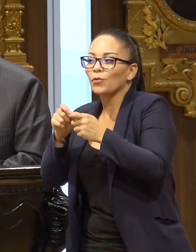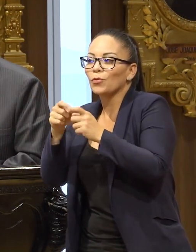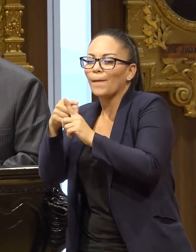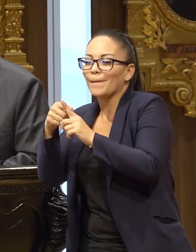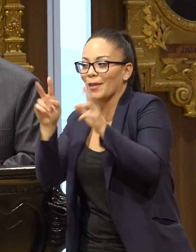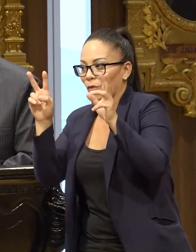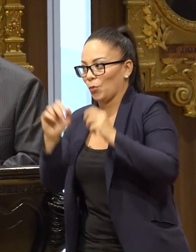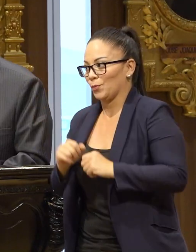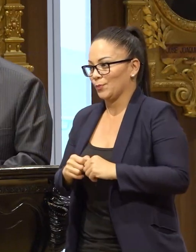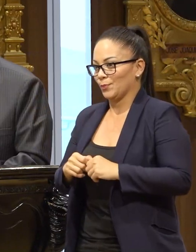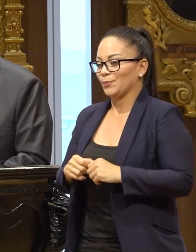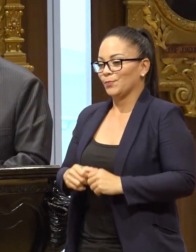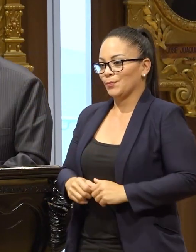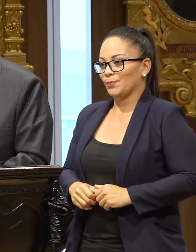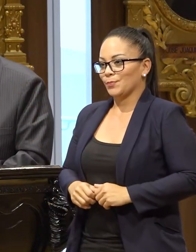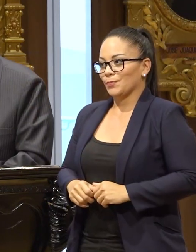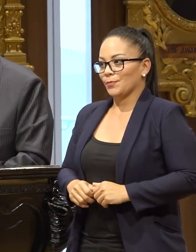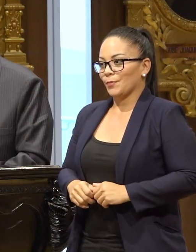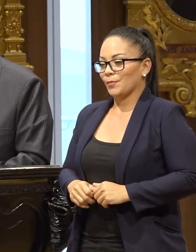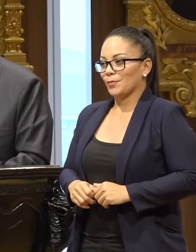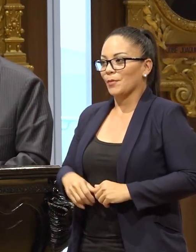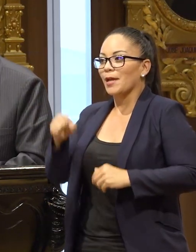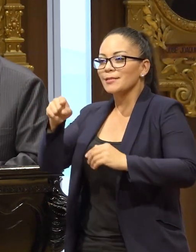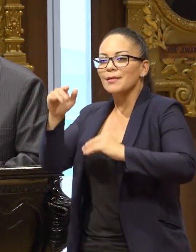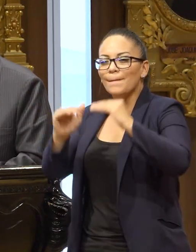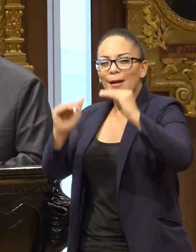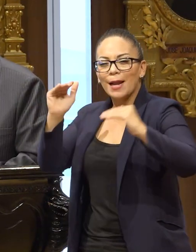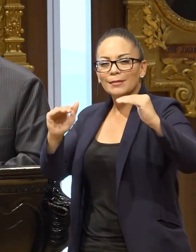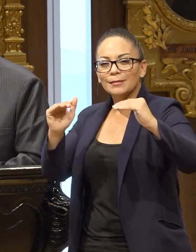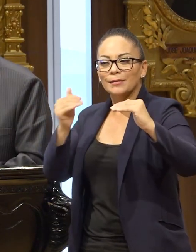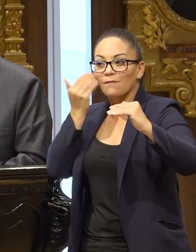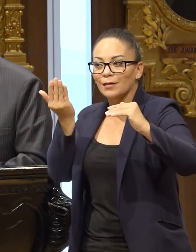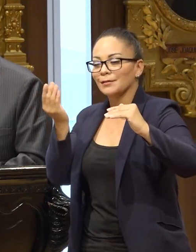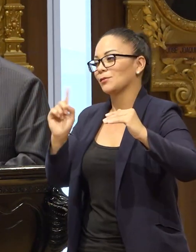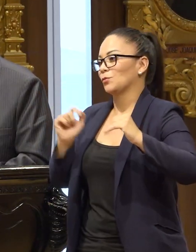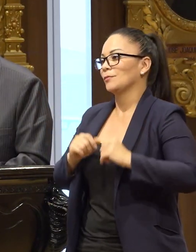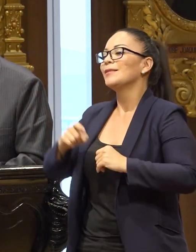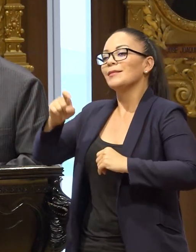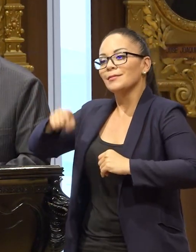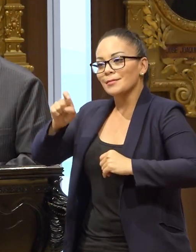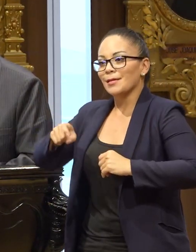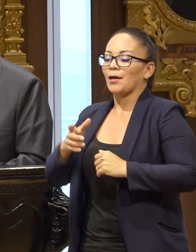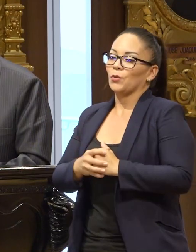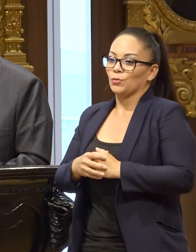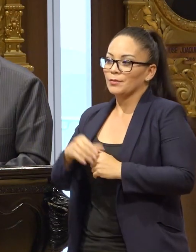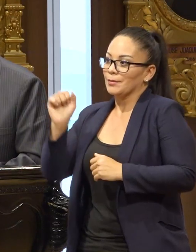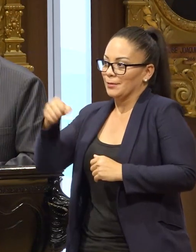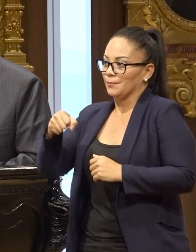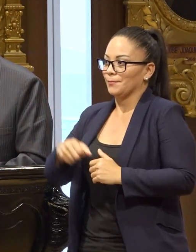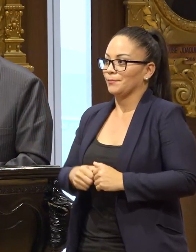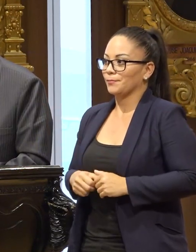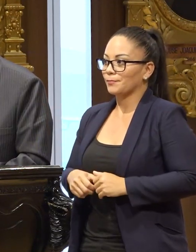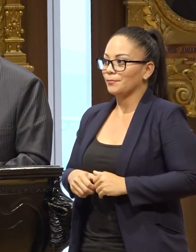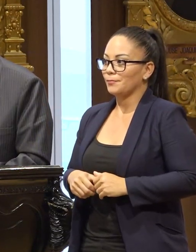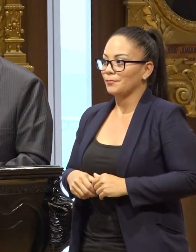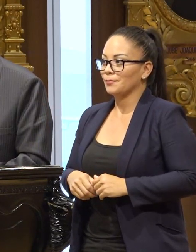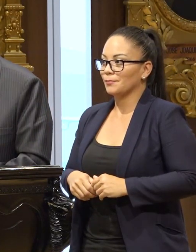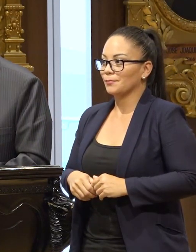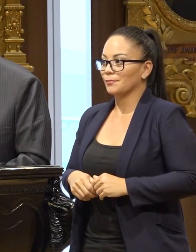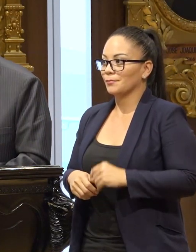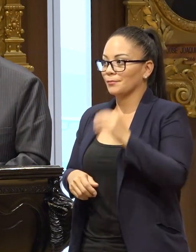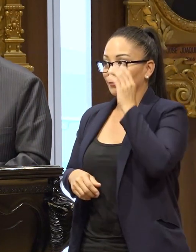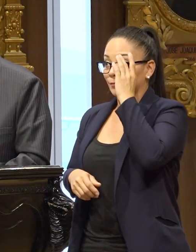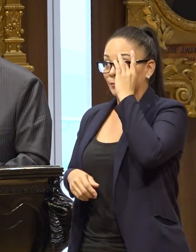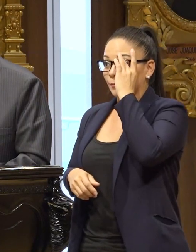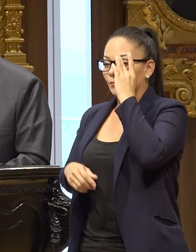comillas. Ese balance es difícil, pero es necesario e indispensable, pues de lo contrario